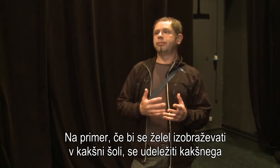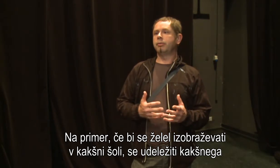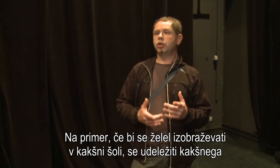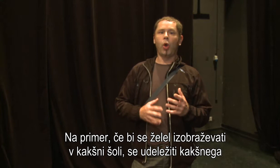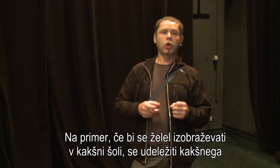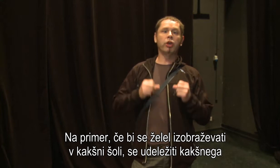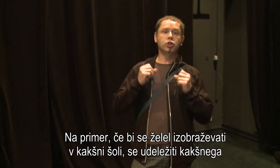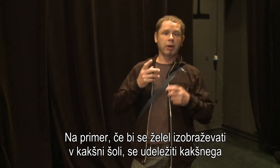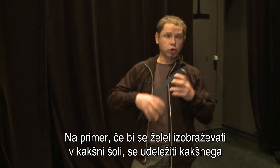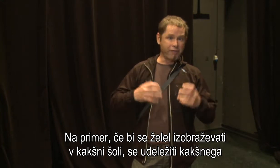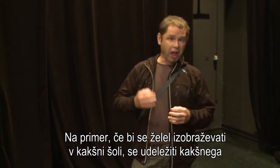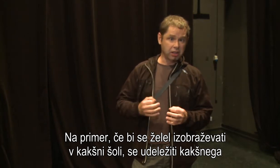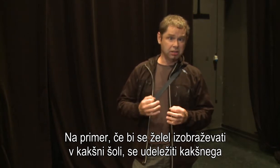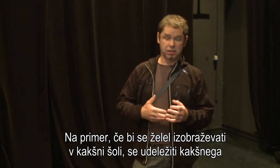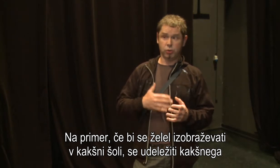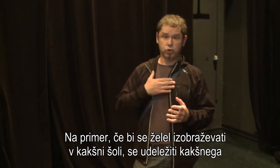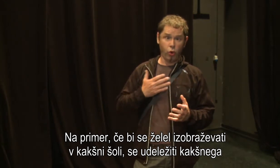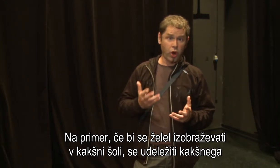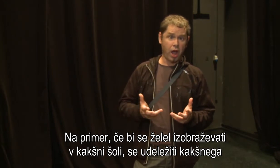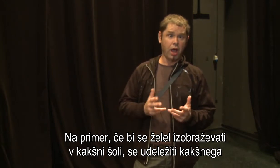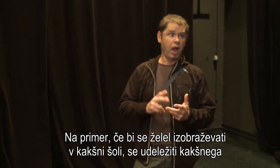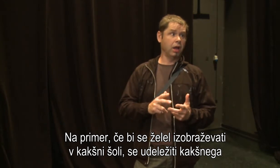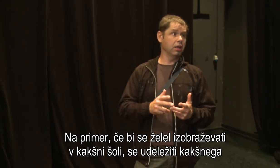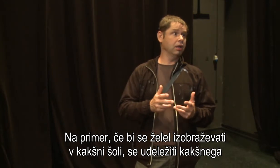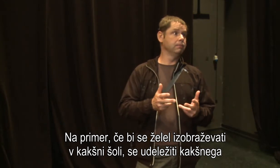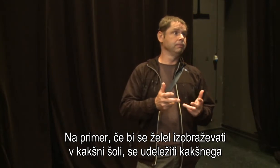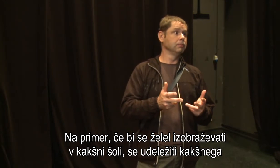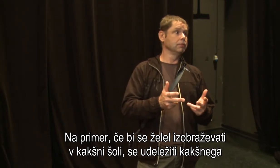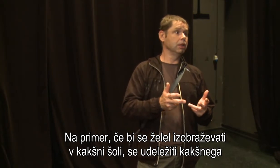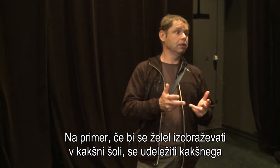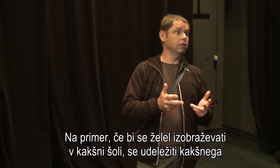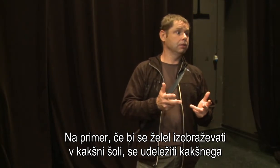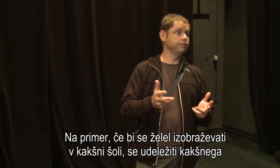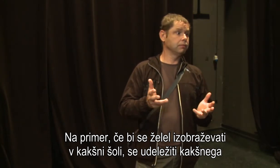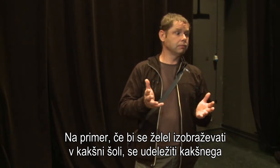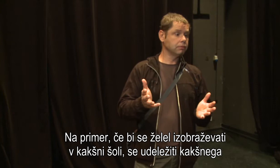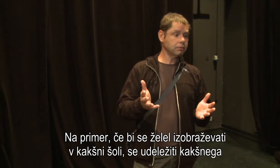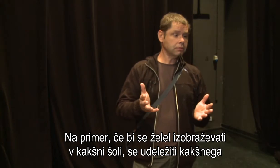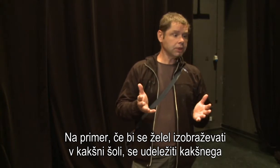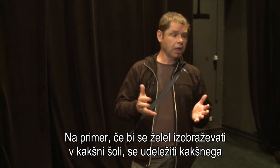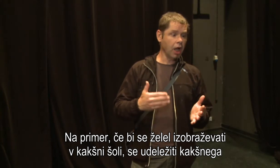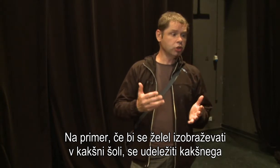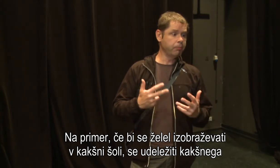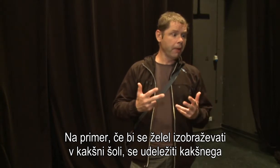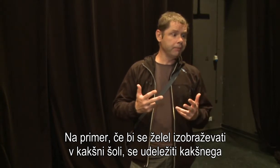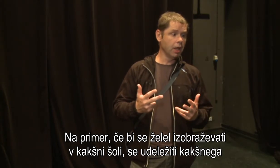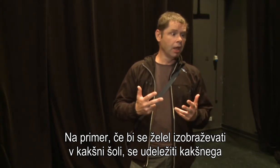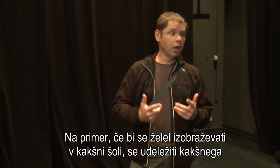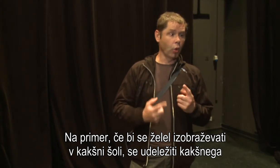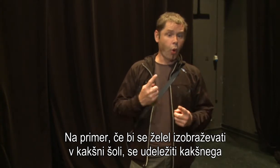Naprimer, če bi hotel izobraževati, recimo šola ali na kakšni pomembni